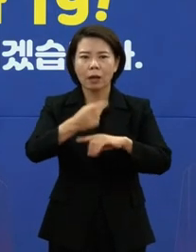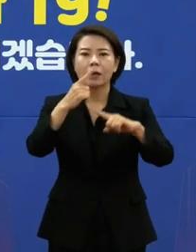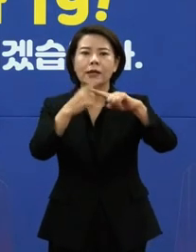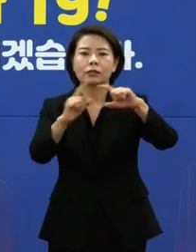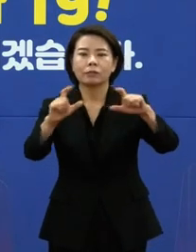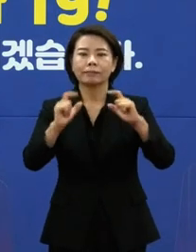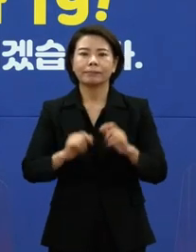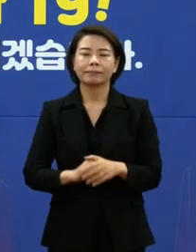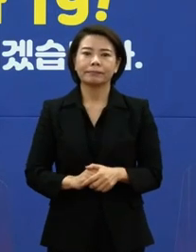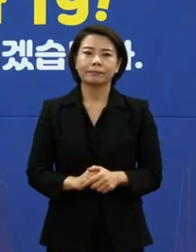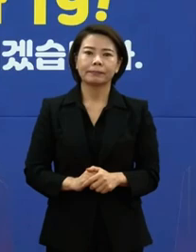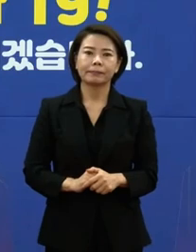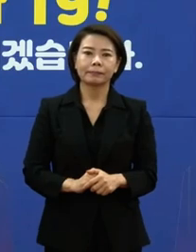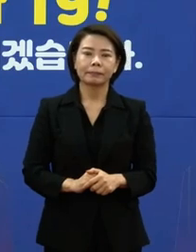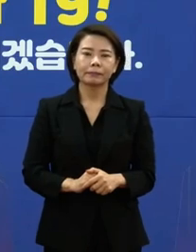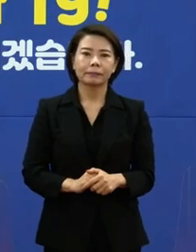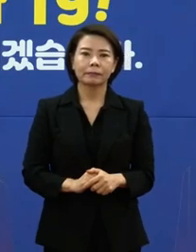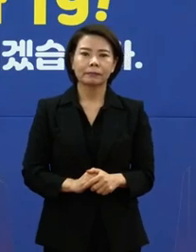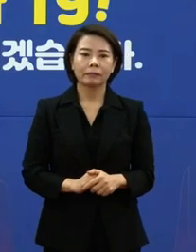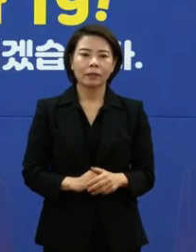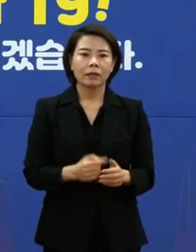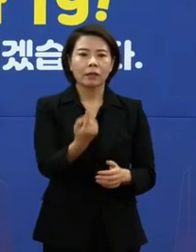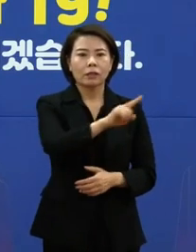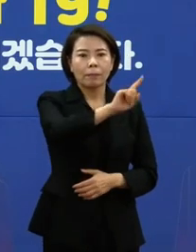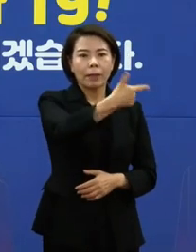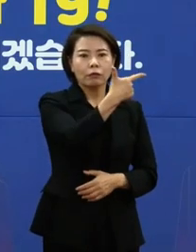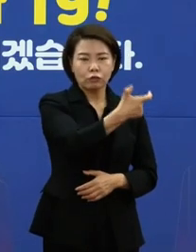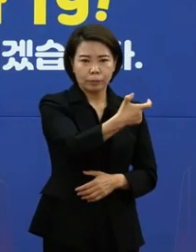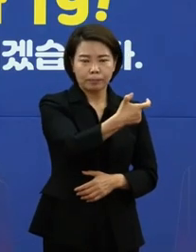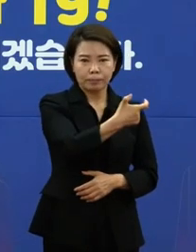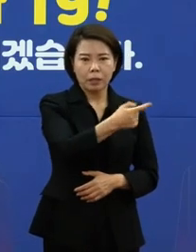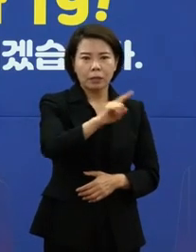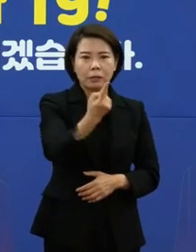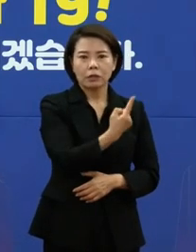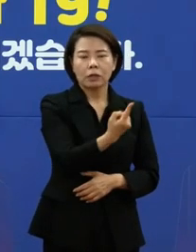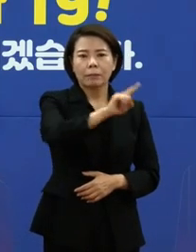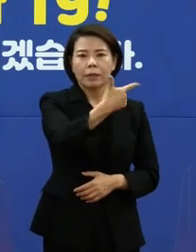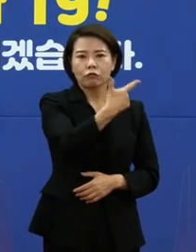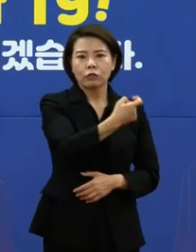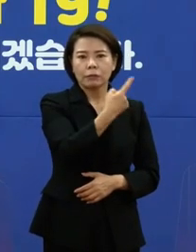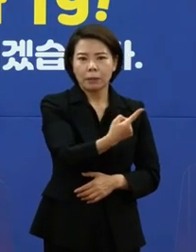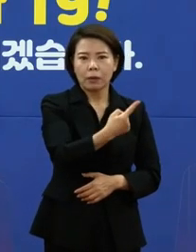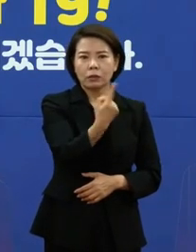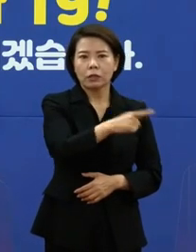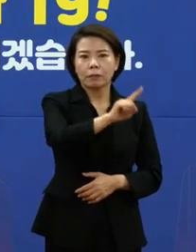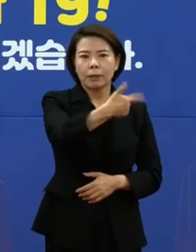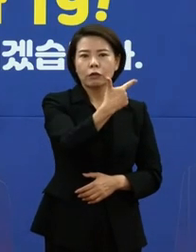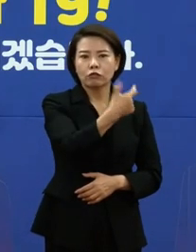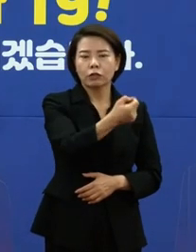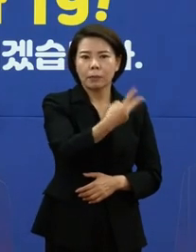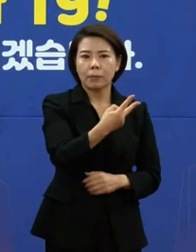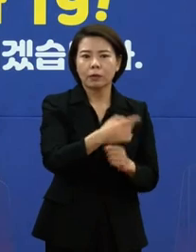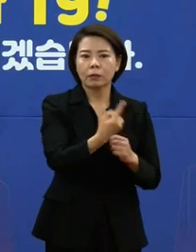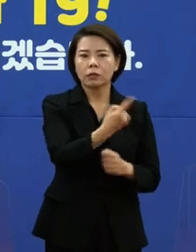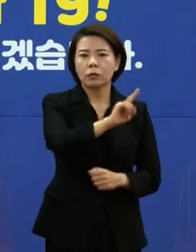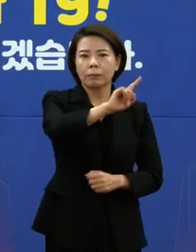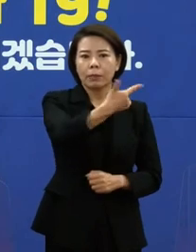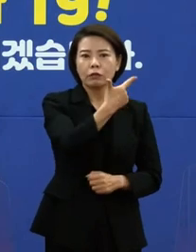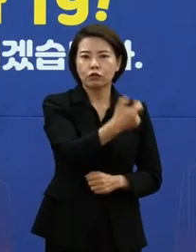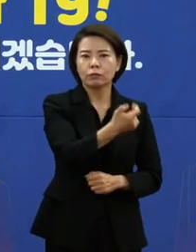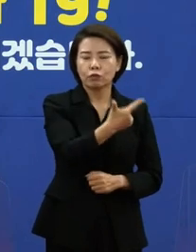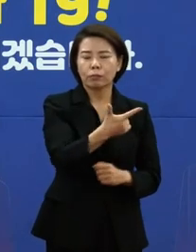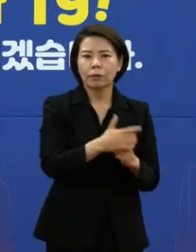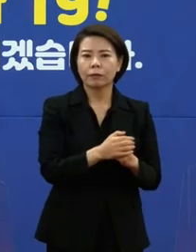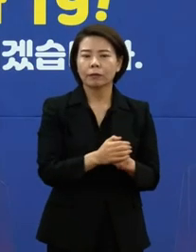양성으로 확인되었습니다. 제주 1160번, 1161번, 1162번,